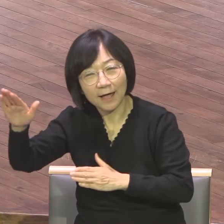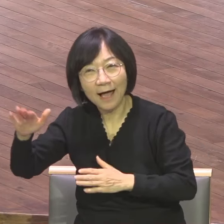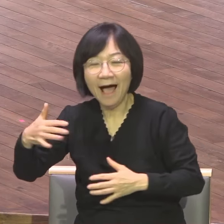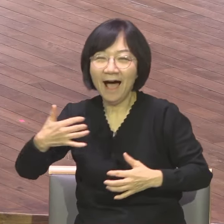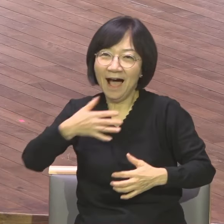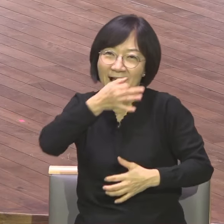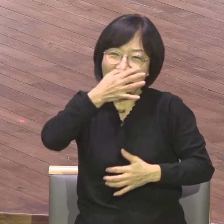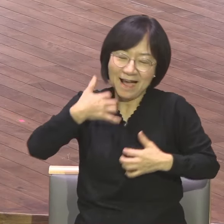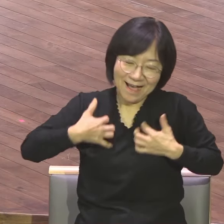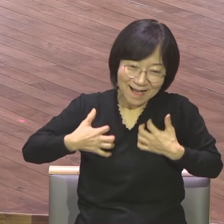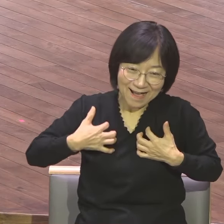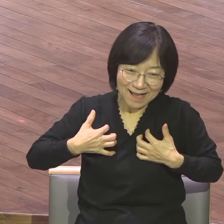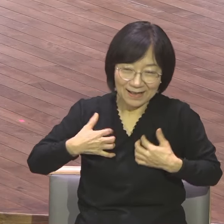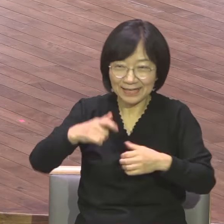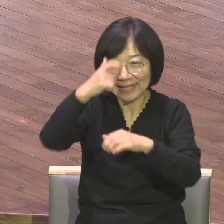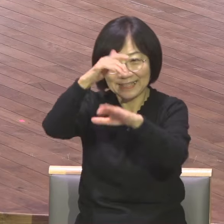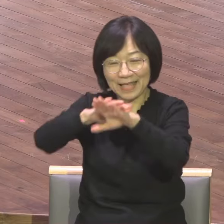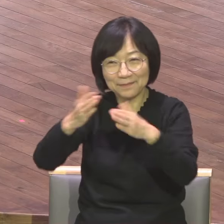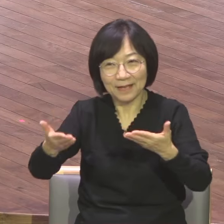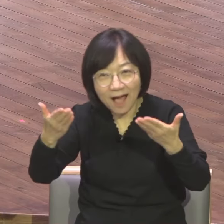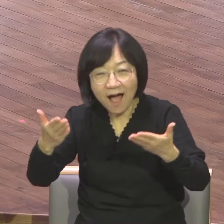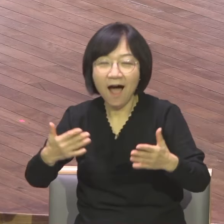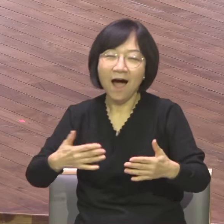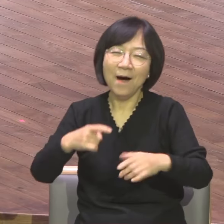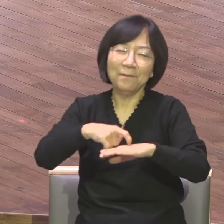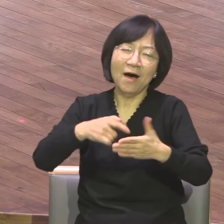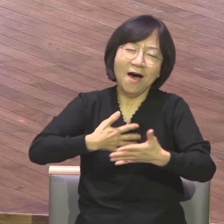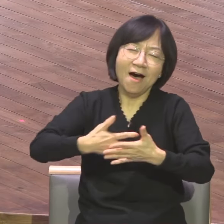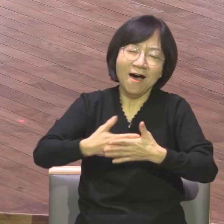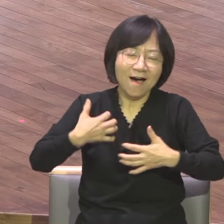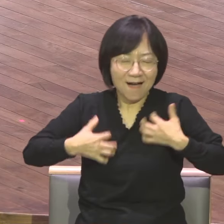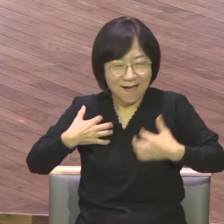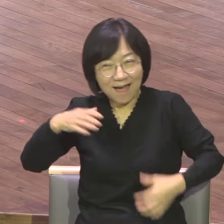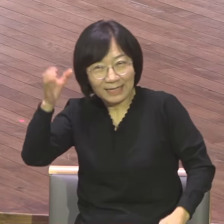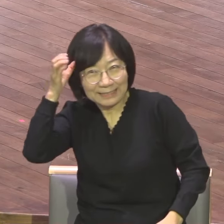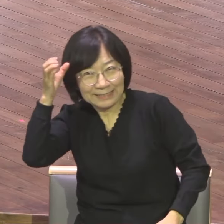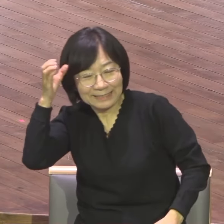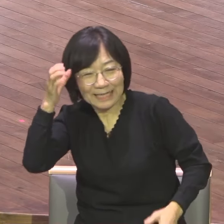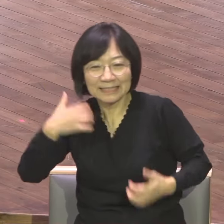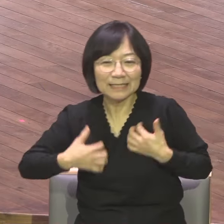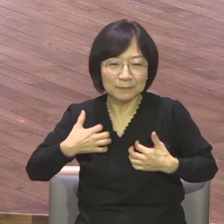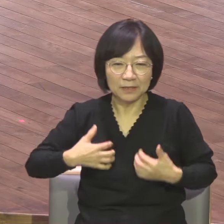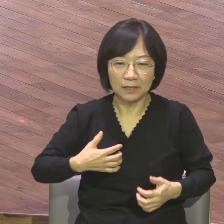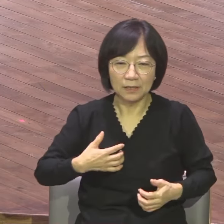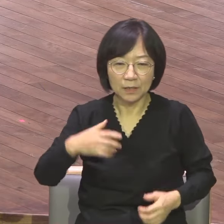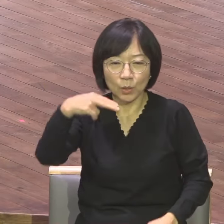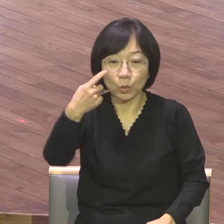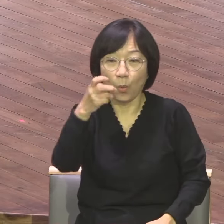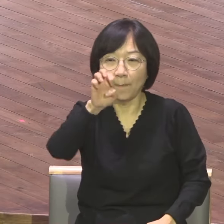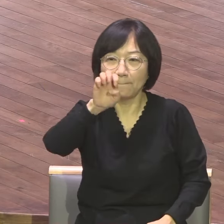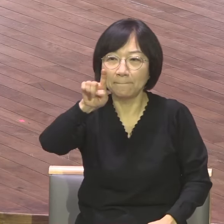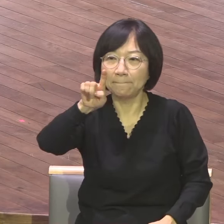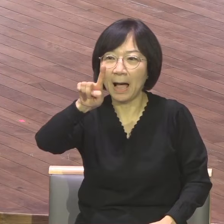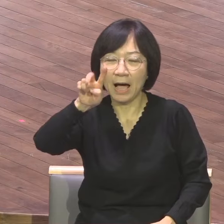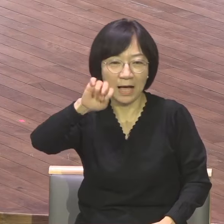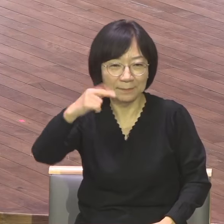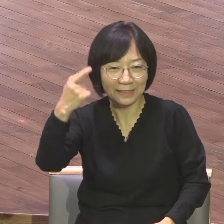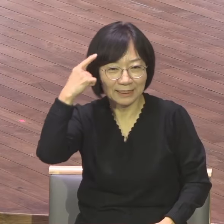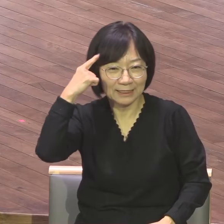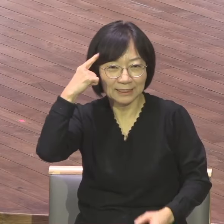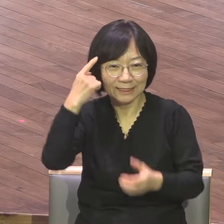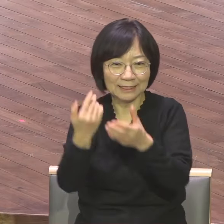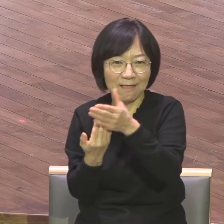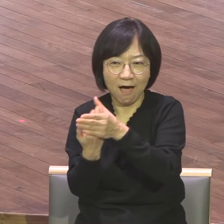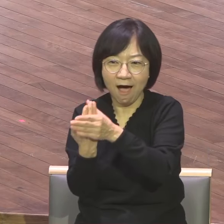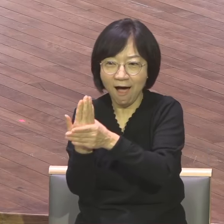신나. 예배 들어간다 막 설레요. 팍팍 나오죠. 은혜 받으면 도파민이 팍. 그래 은혜 받은 사람